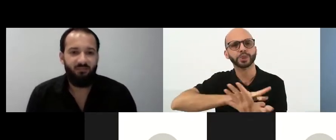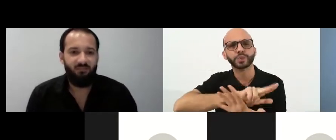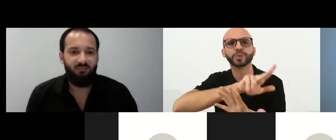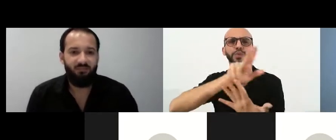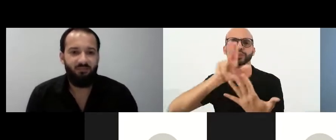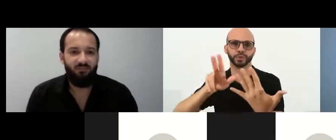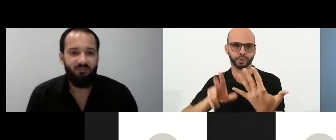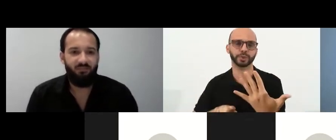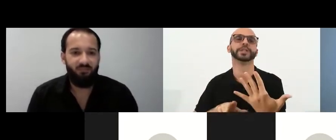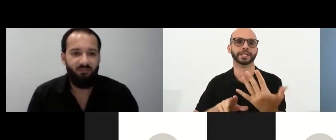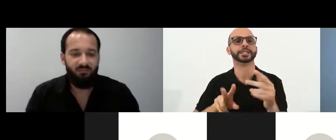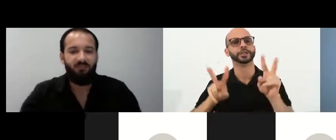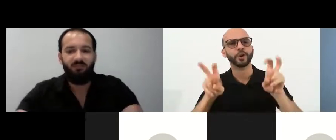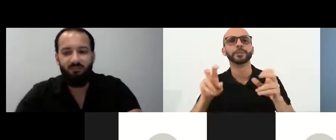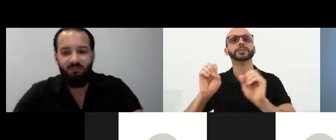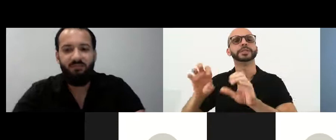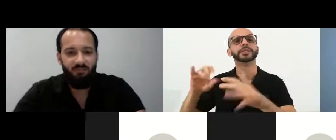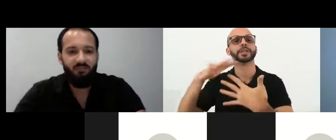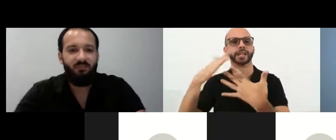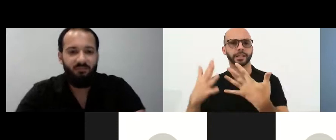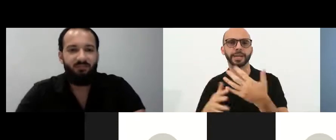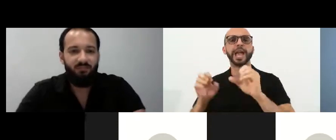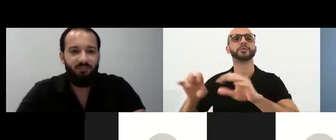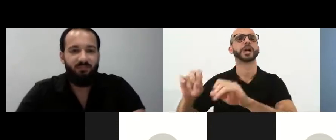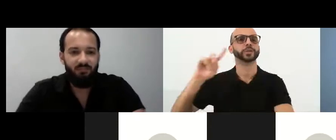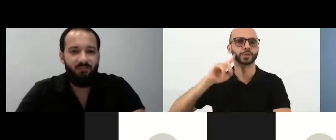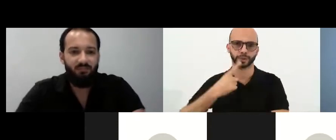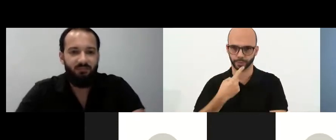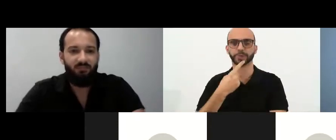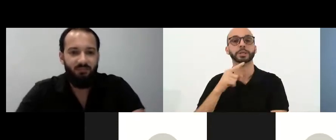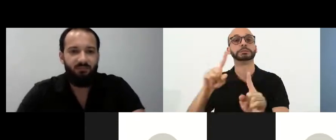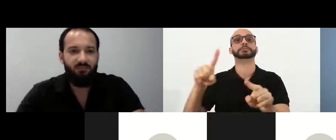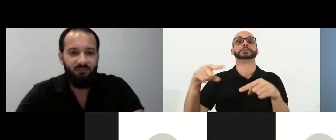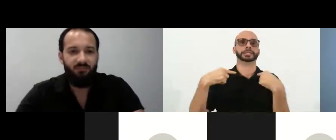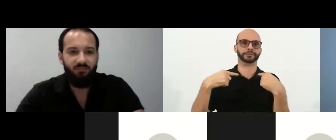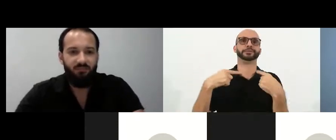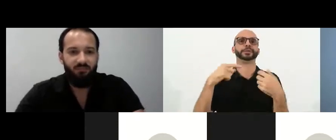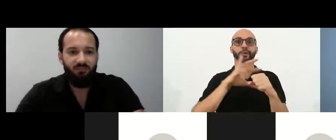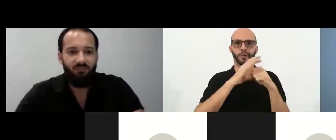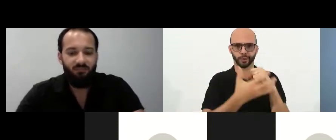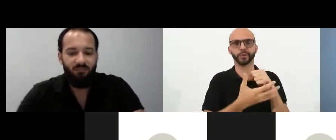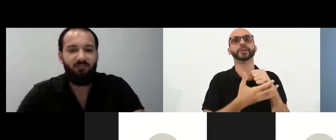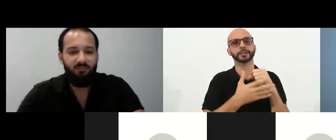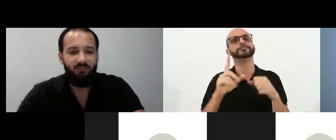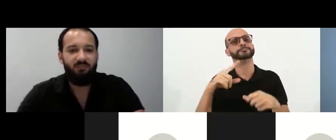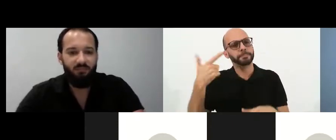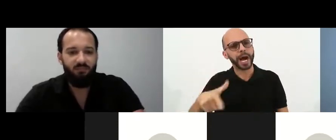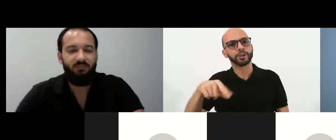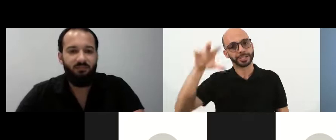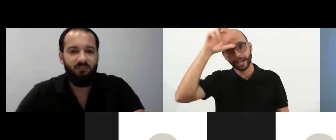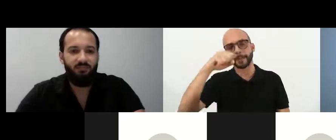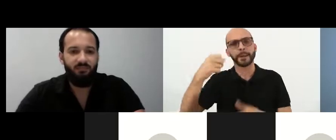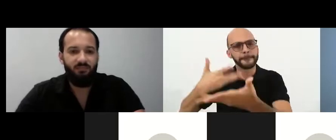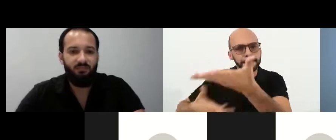mais experiências, mais direcionamentos, mais temáticas voltadas para a área da língua de sinais, e que esses